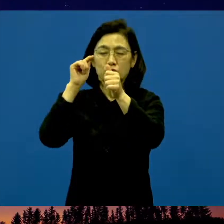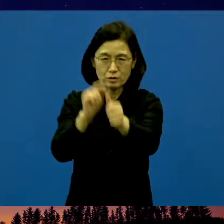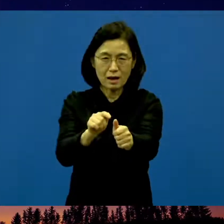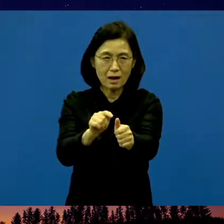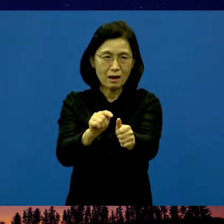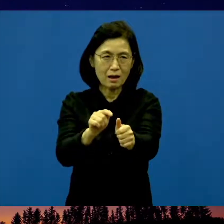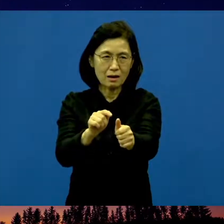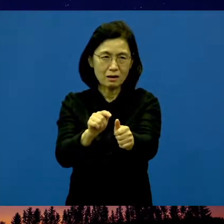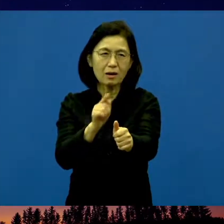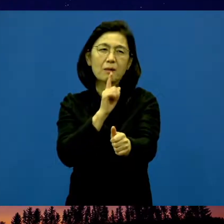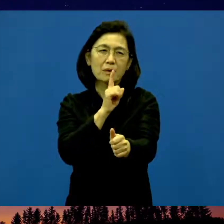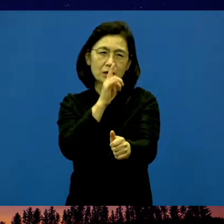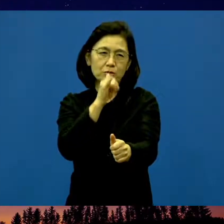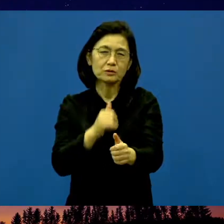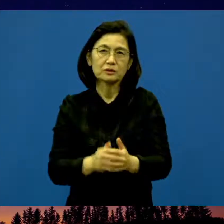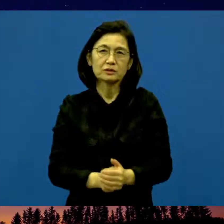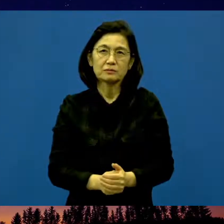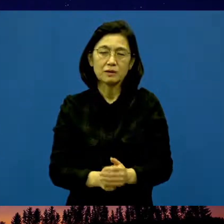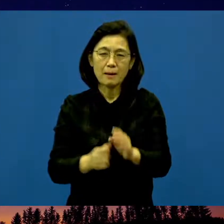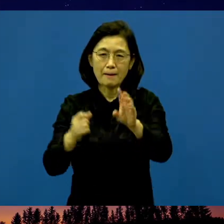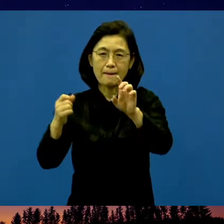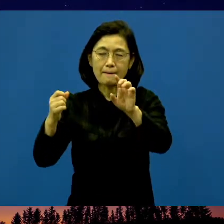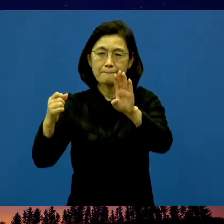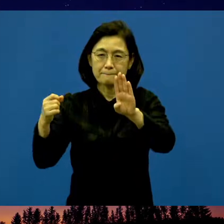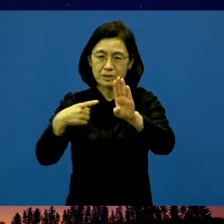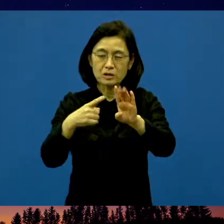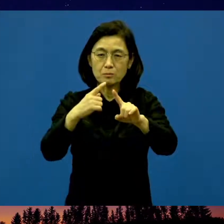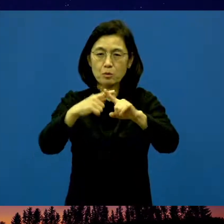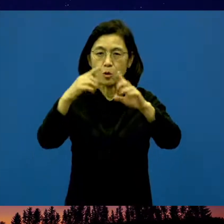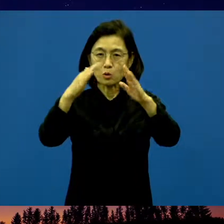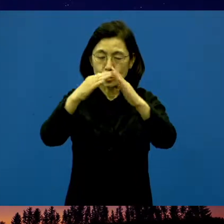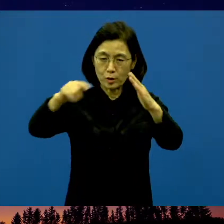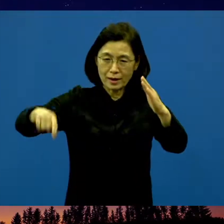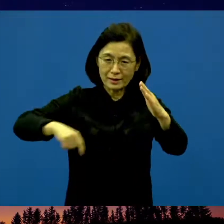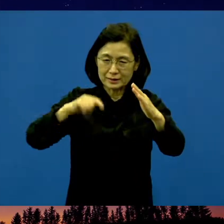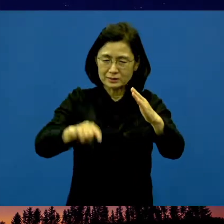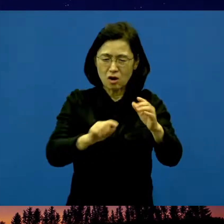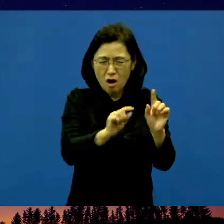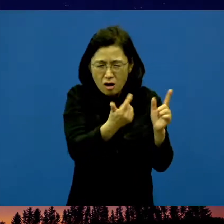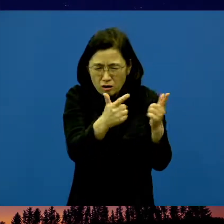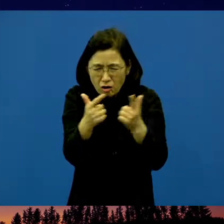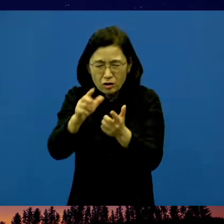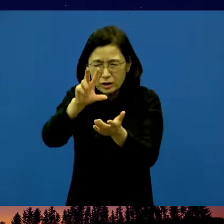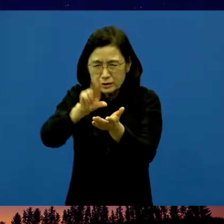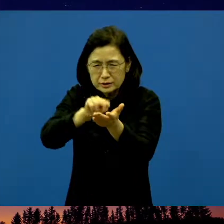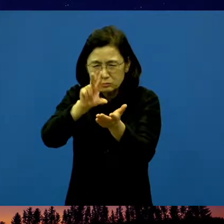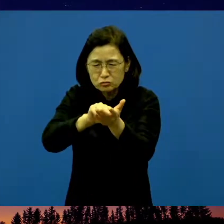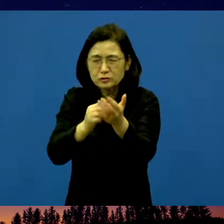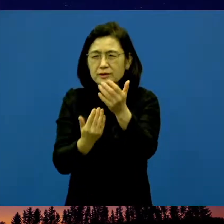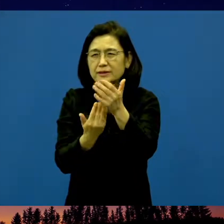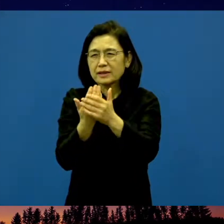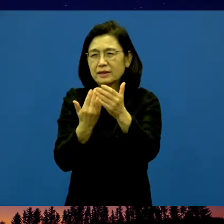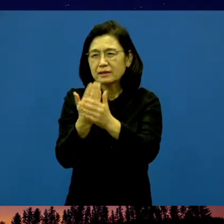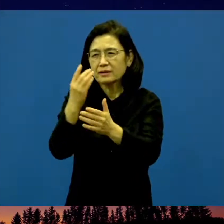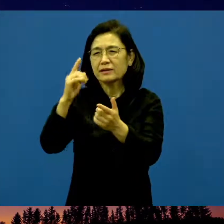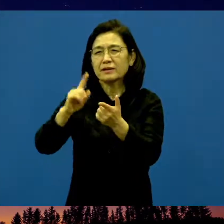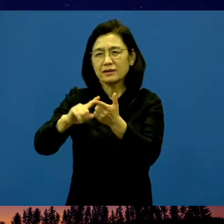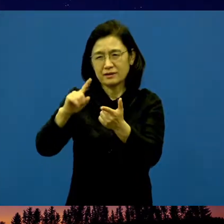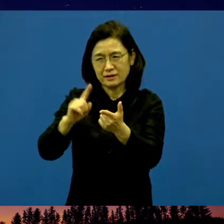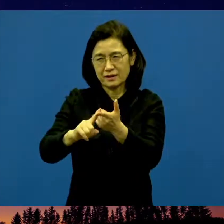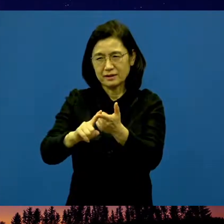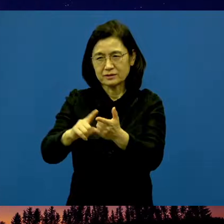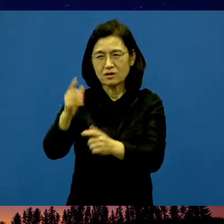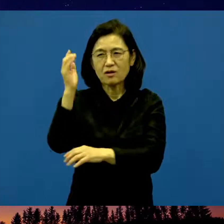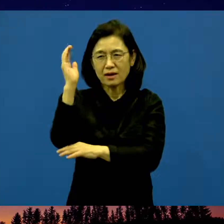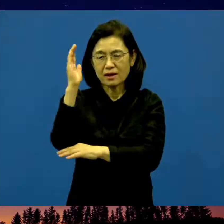이것은 이 빌립보 교회 안에 일어나고 있는 어떤 미성숙한 일들을 염두에 두고 지금 하고 있는 것입니다. 너희들이 멈춰